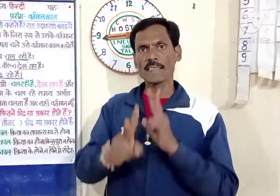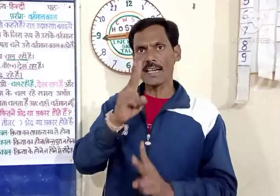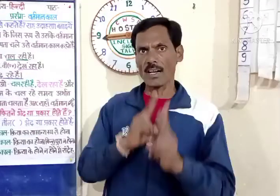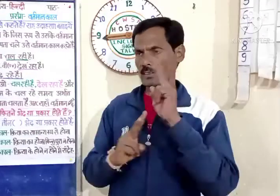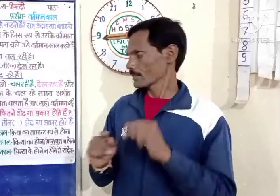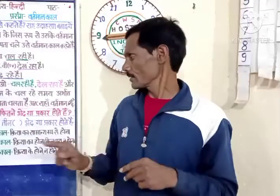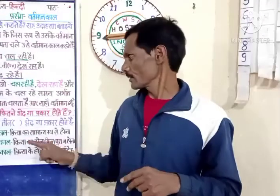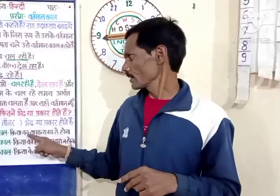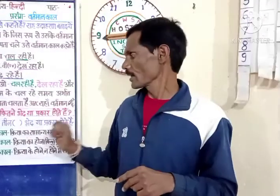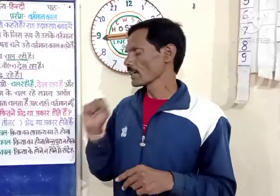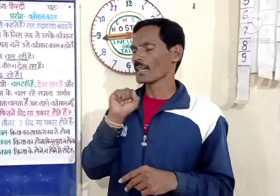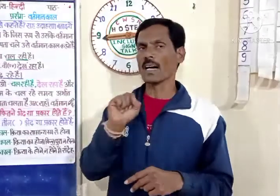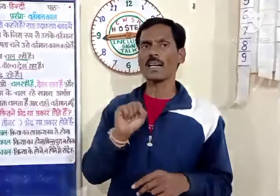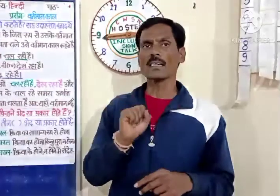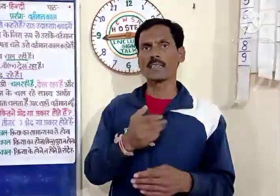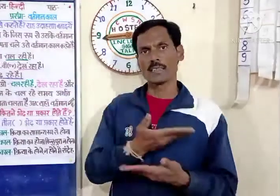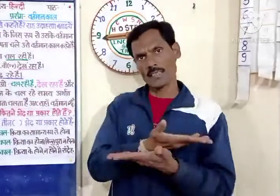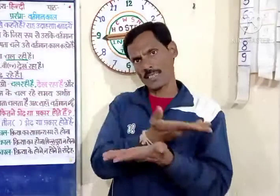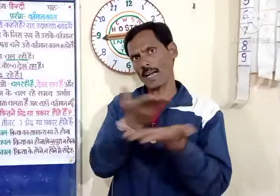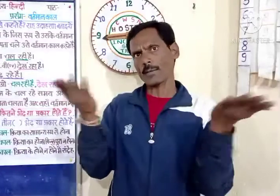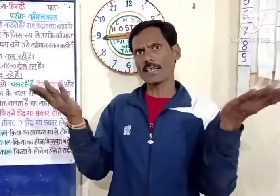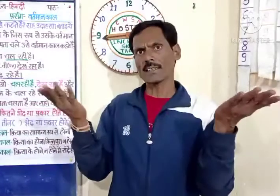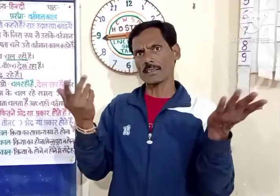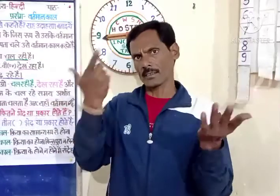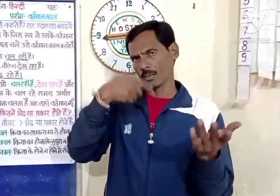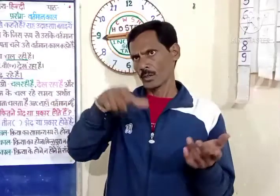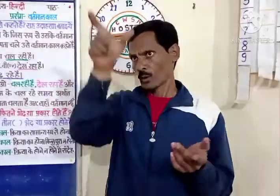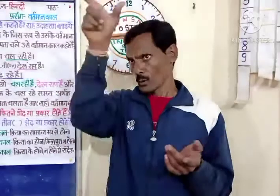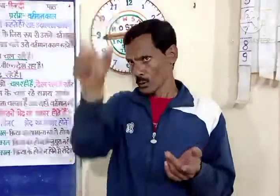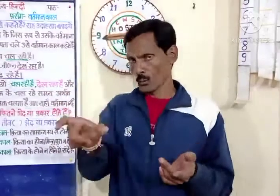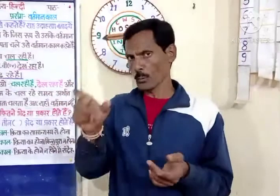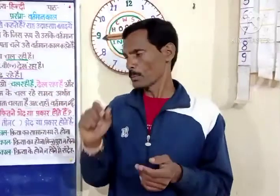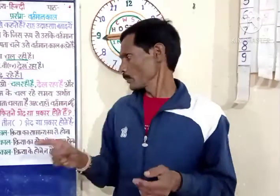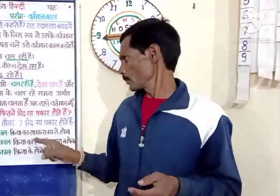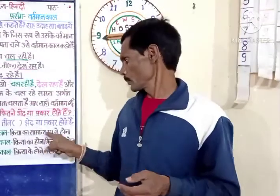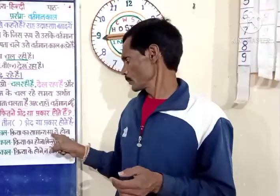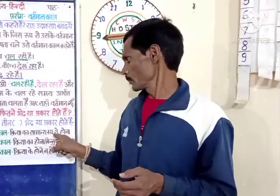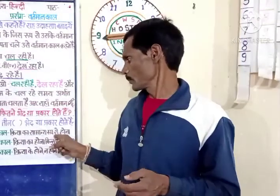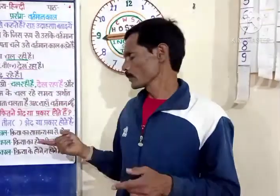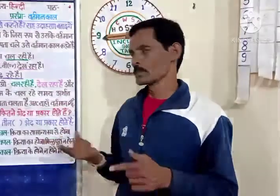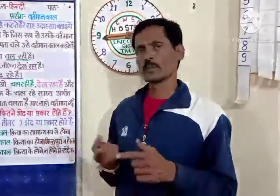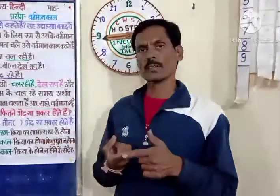क्रिया का सामान्य रूप से